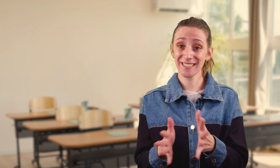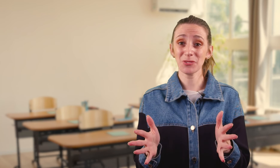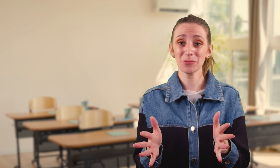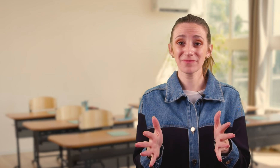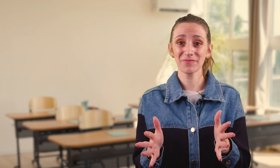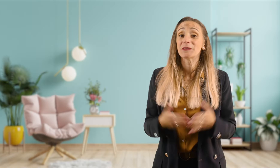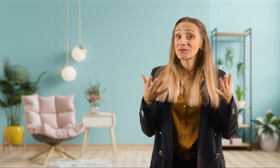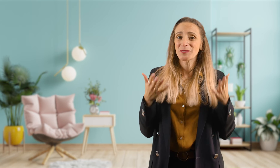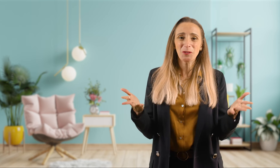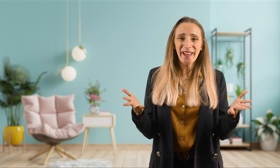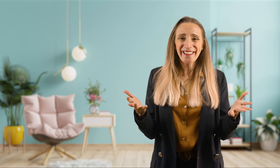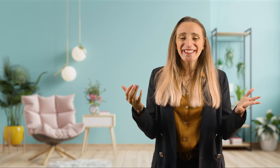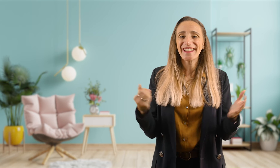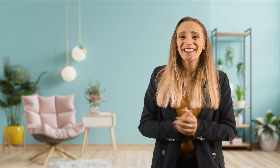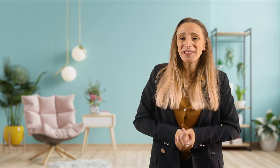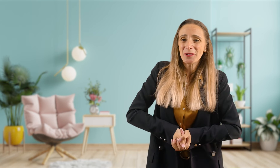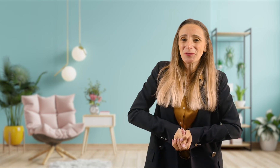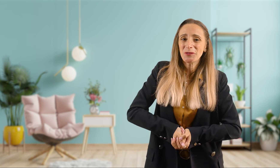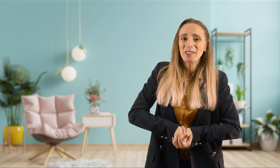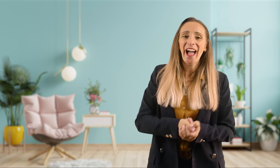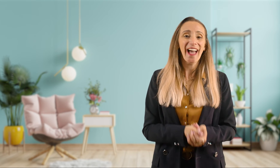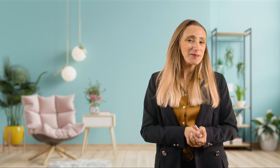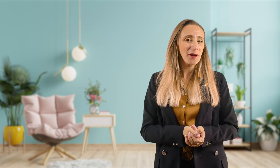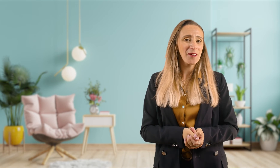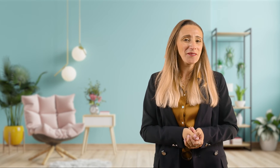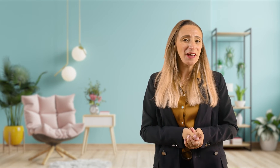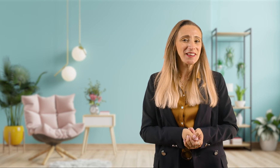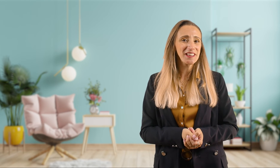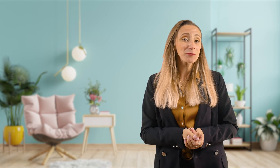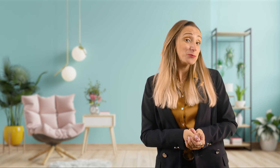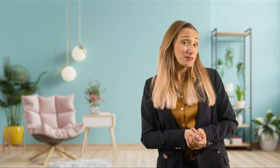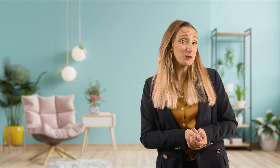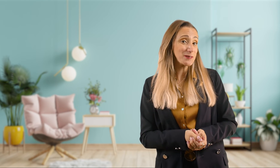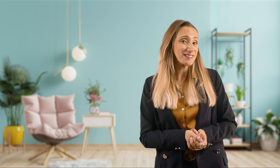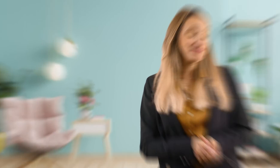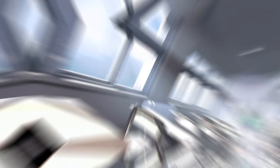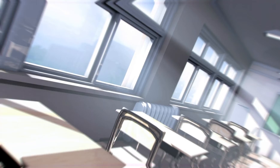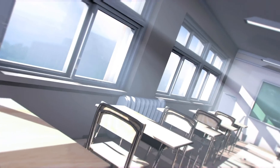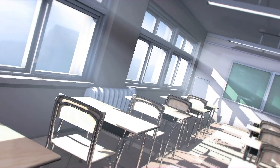C'est tout. Super. Et si nous mettons tout ça à l'épreuve avec un petit quiz?